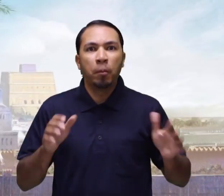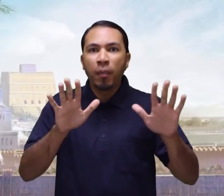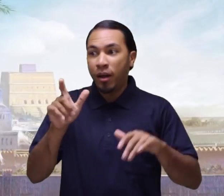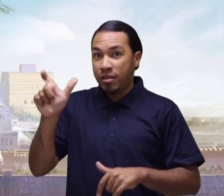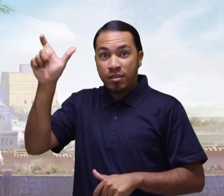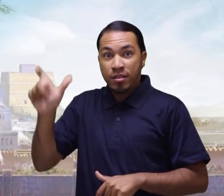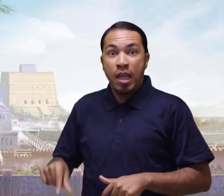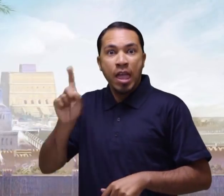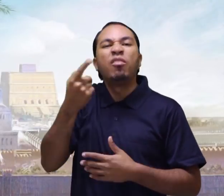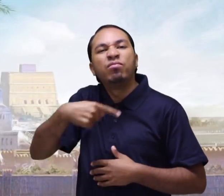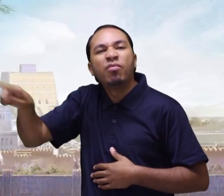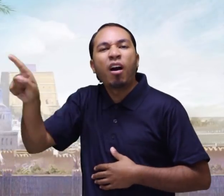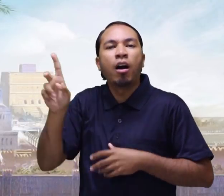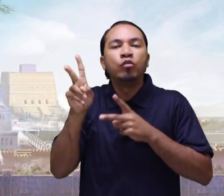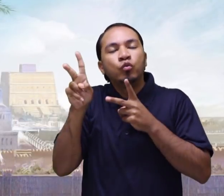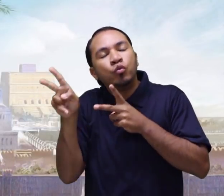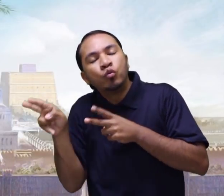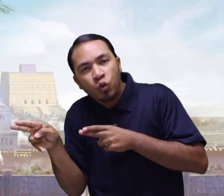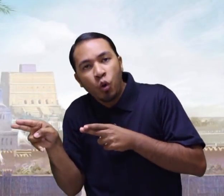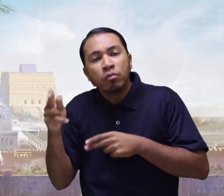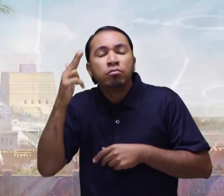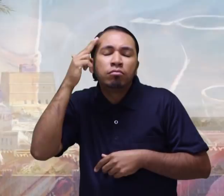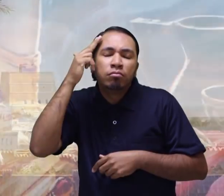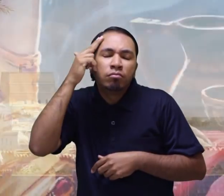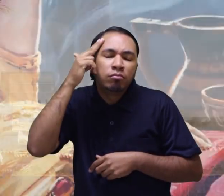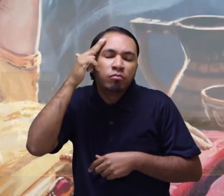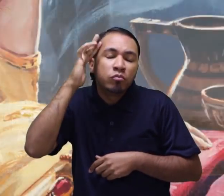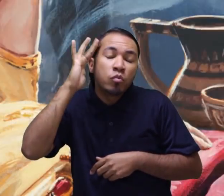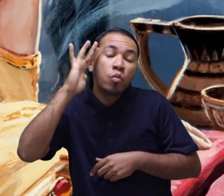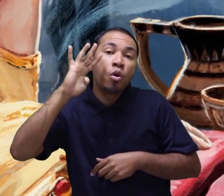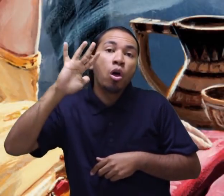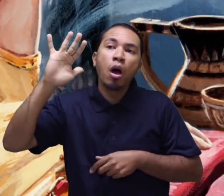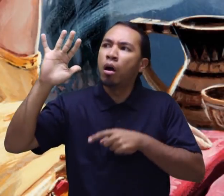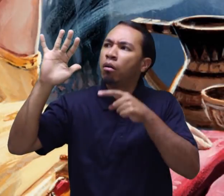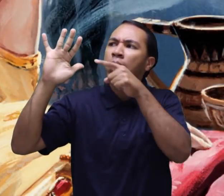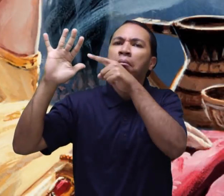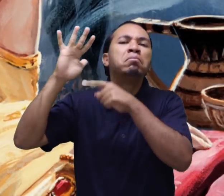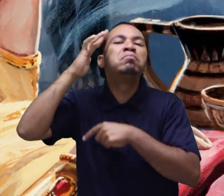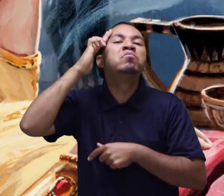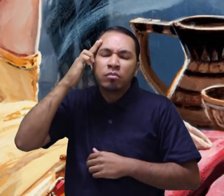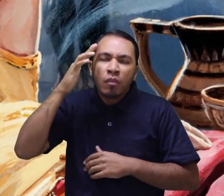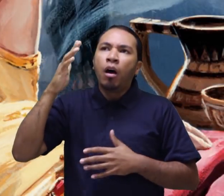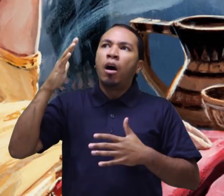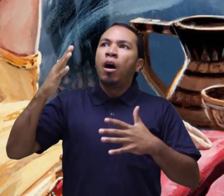Viu? O rei foi dormir e teve um sonho.